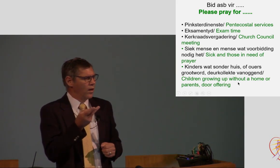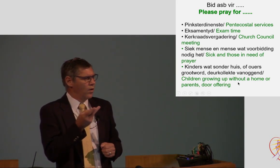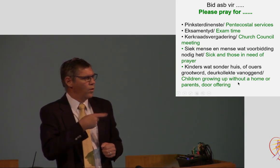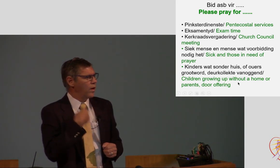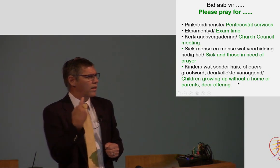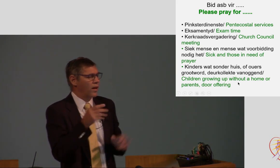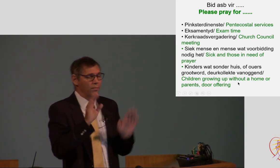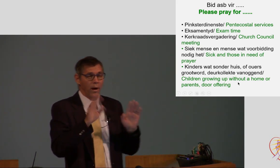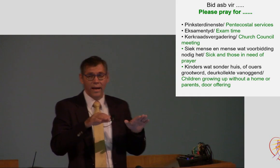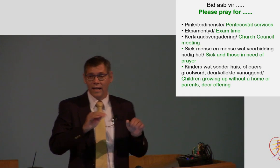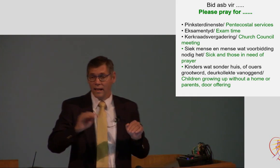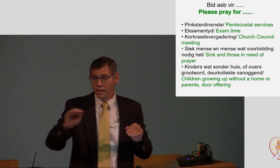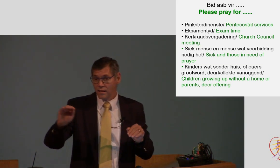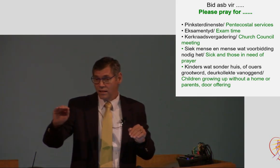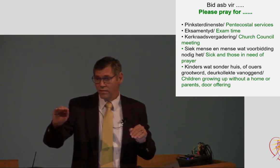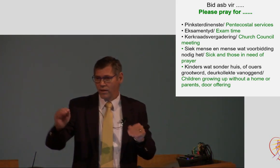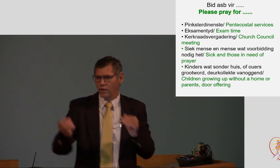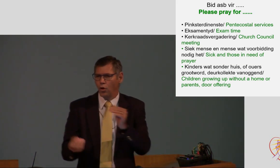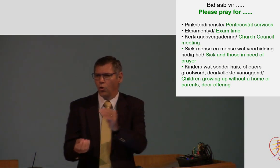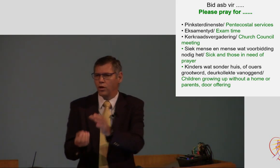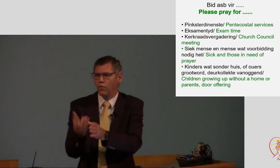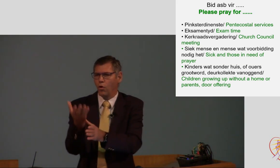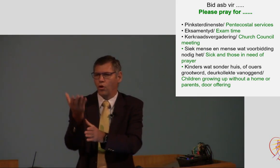Ook daar's baie kinders wat groot word,